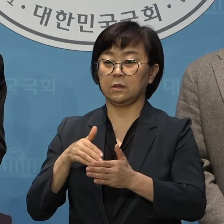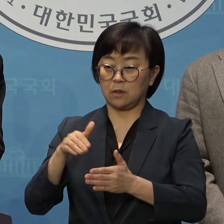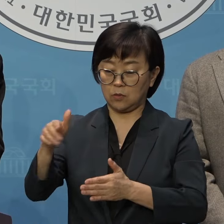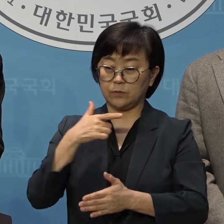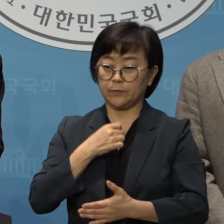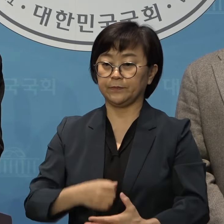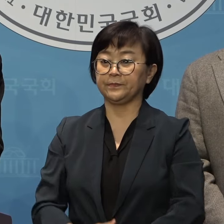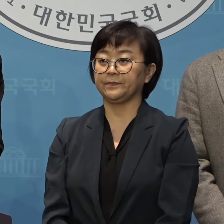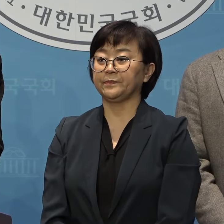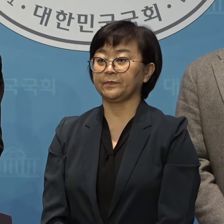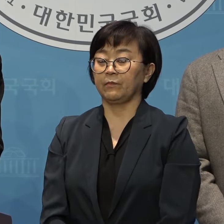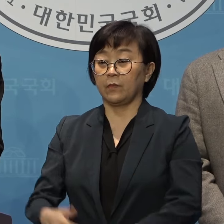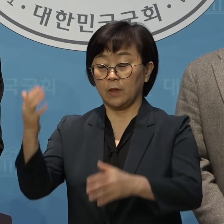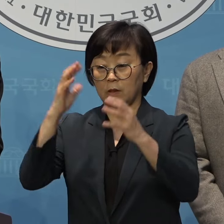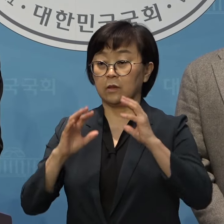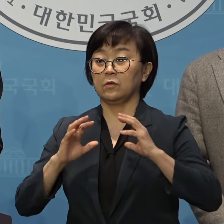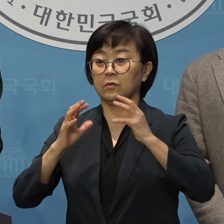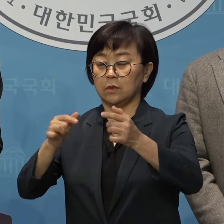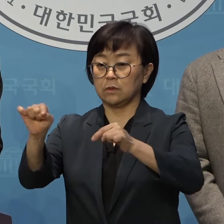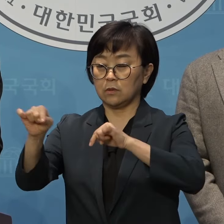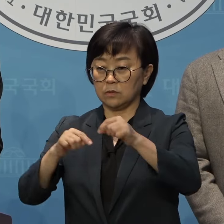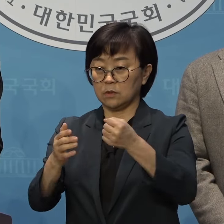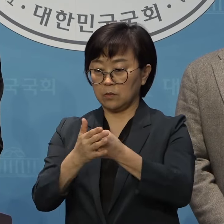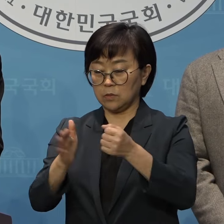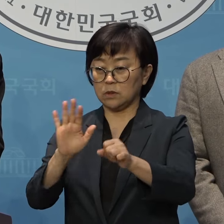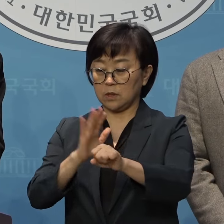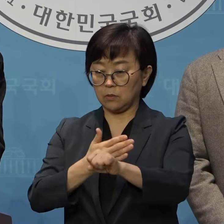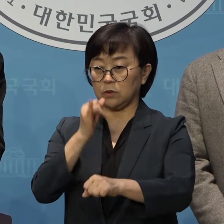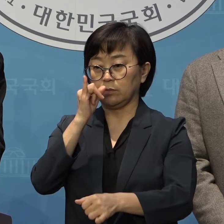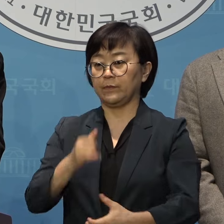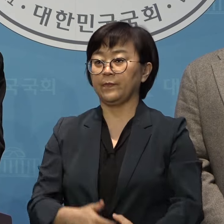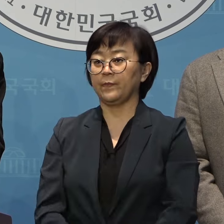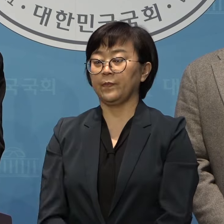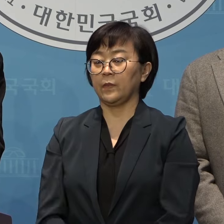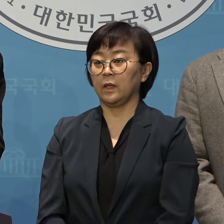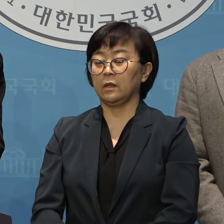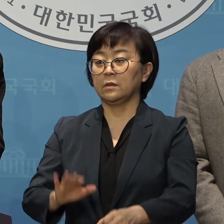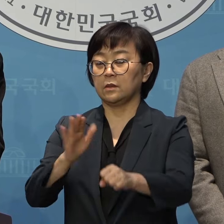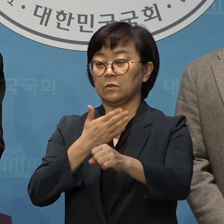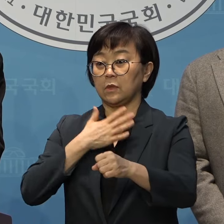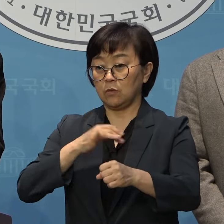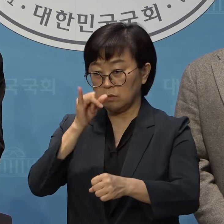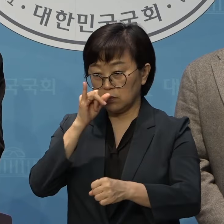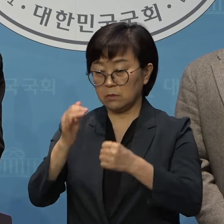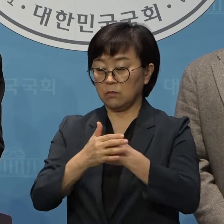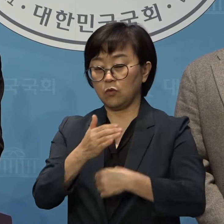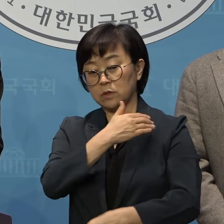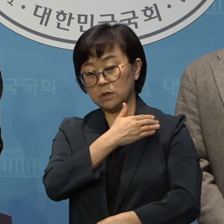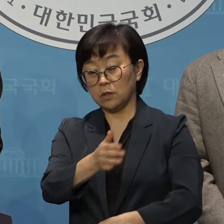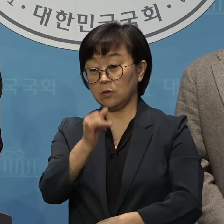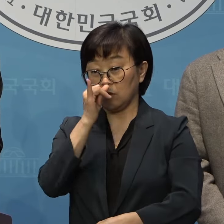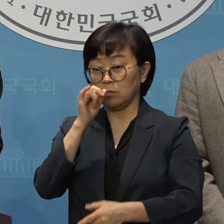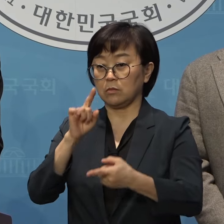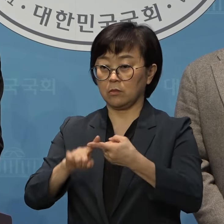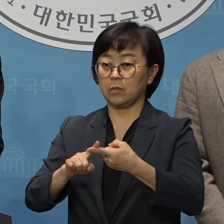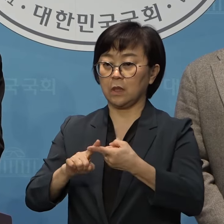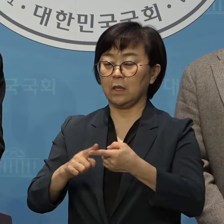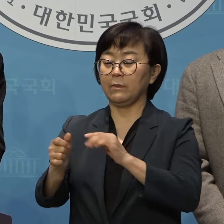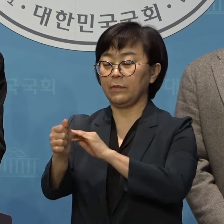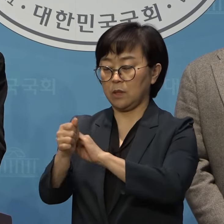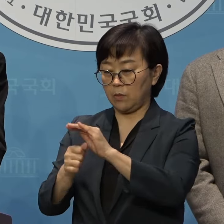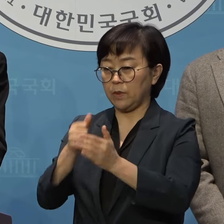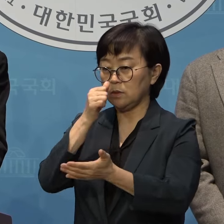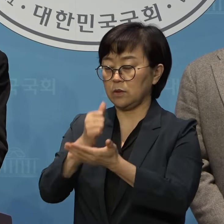합니다. 대한민국은 정치 때문에 잘못되고 있습니다. 잘못을 알면서도 모른 척하는 것은